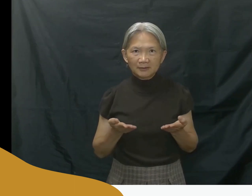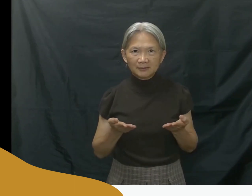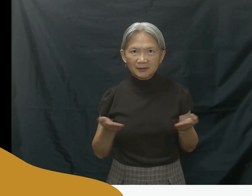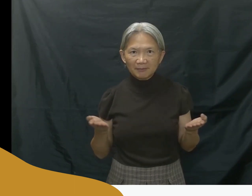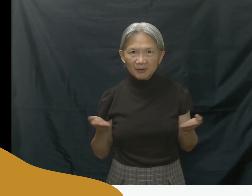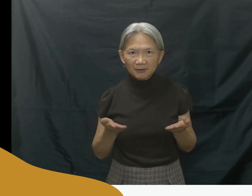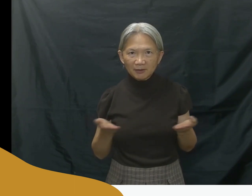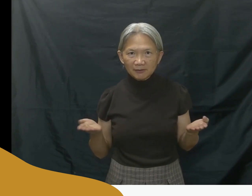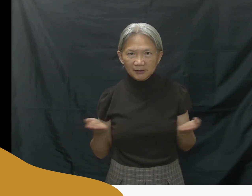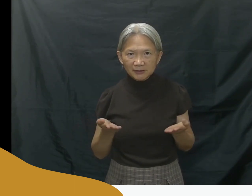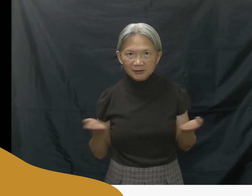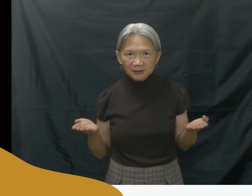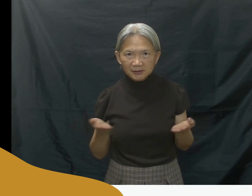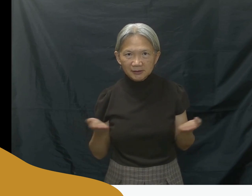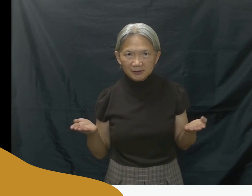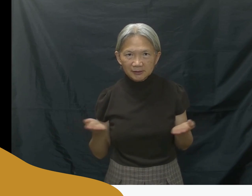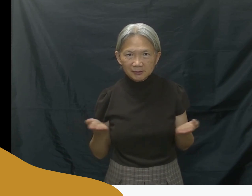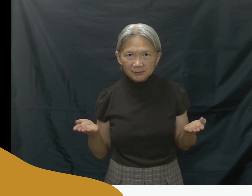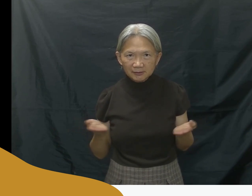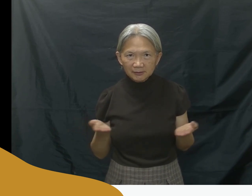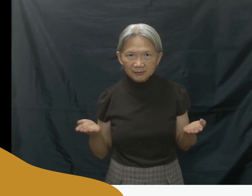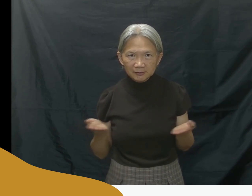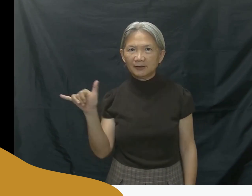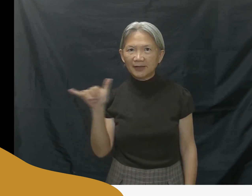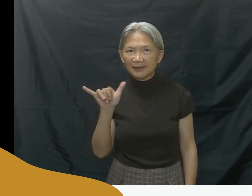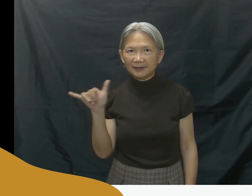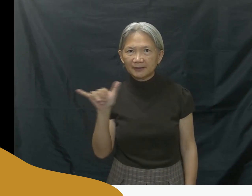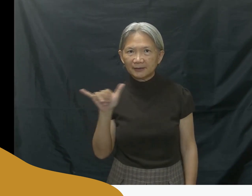什么东西？哪一个啊？